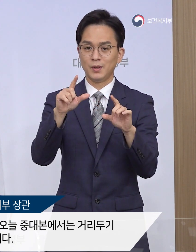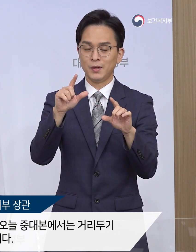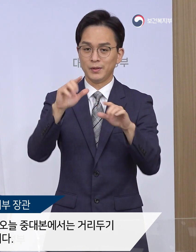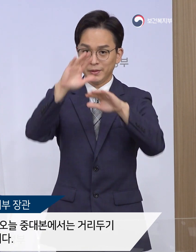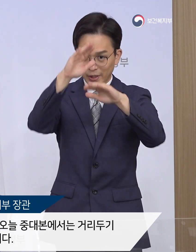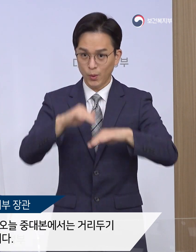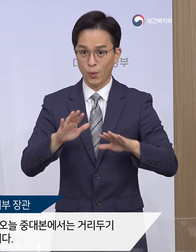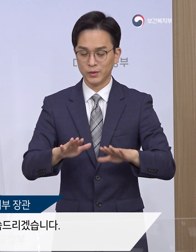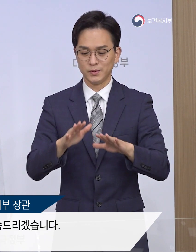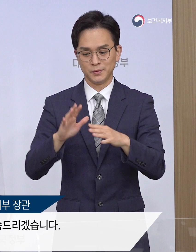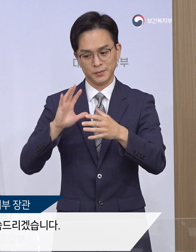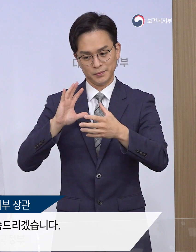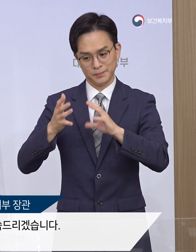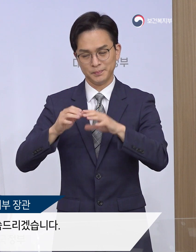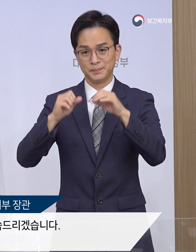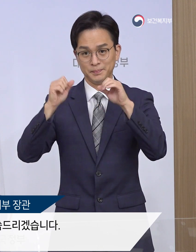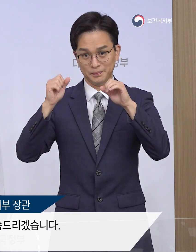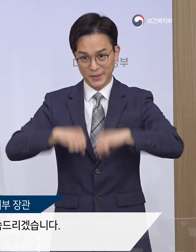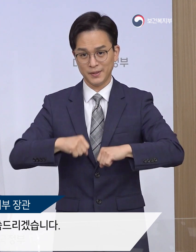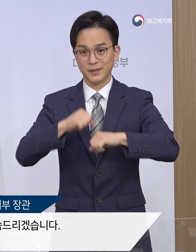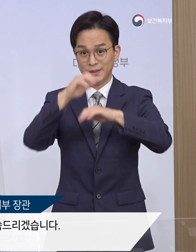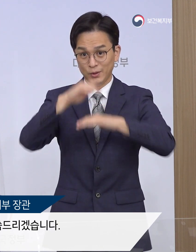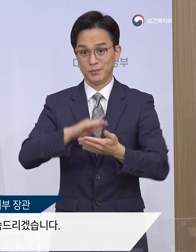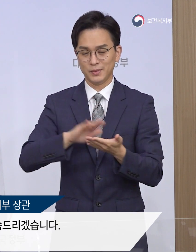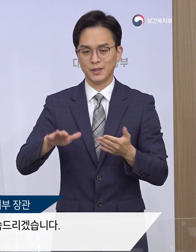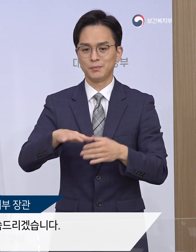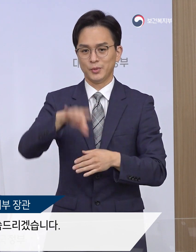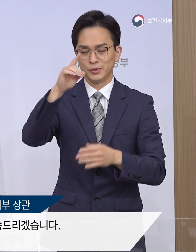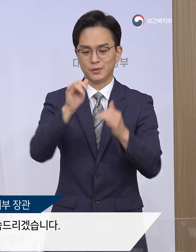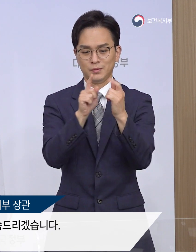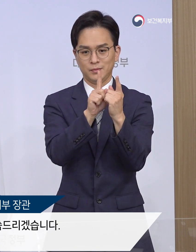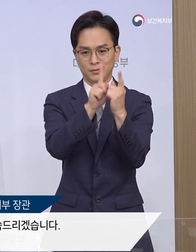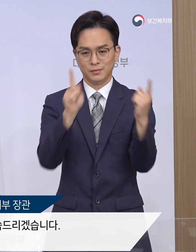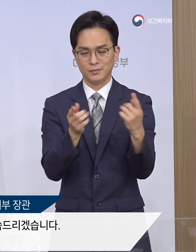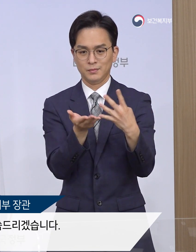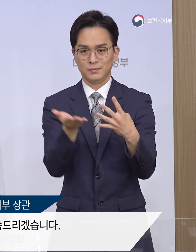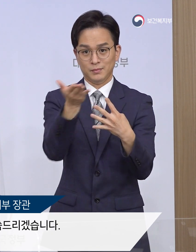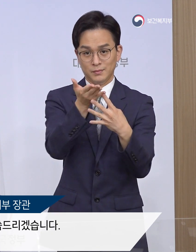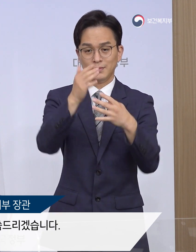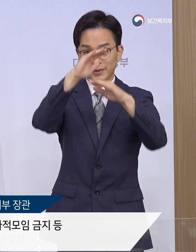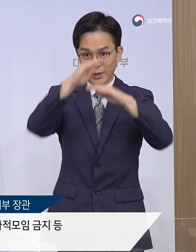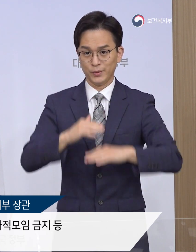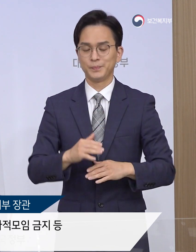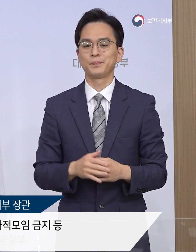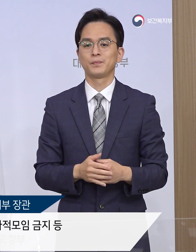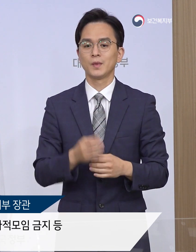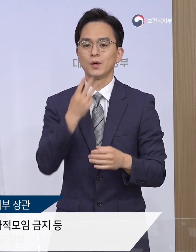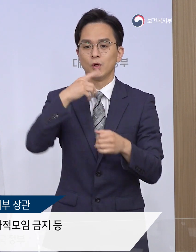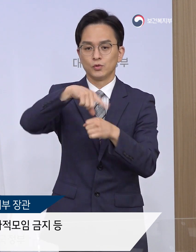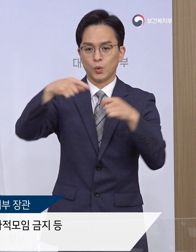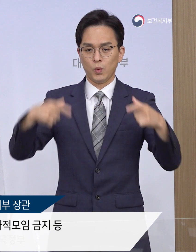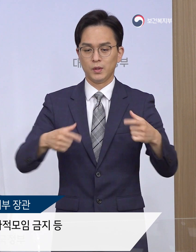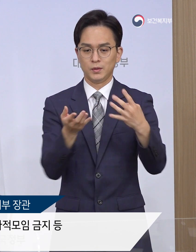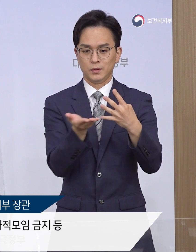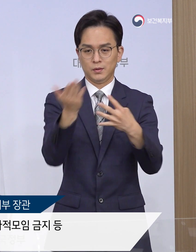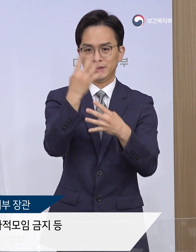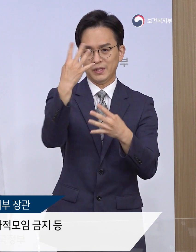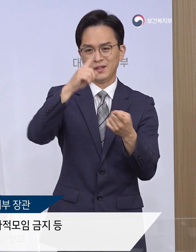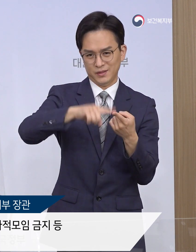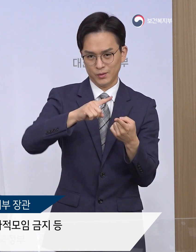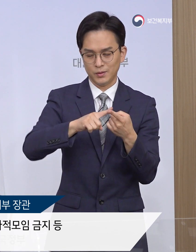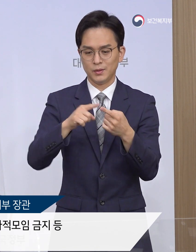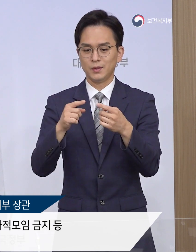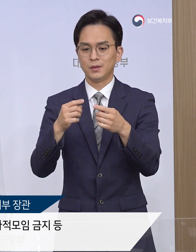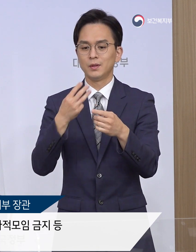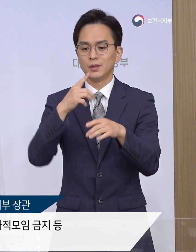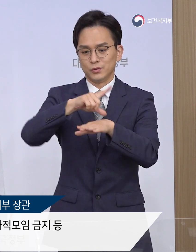논의하였습니다. 먼저 사회적 거리두기 조정 방안에 대해서 말씀드리겠습니다. 수도권 4단계,